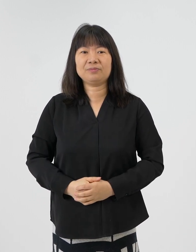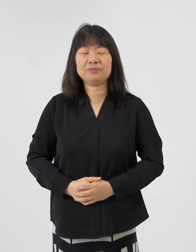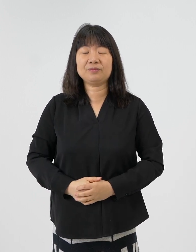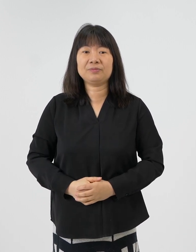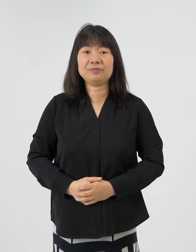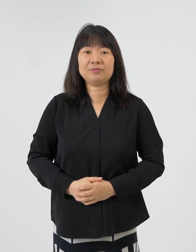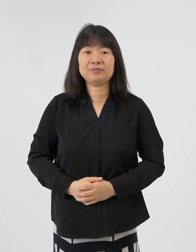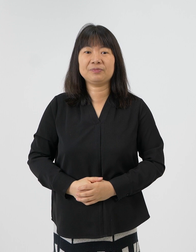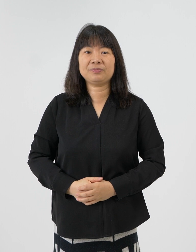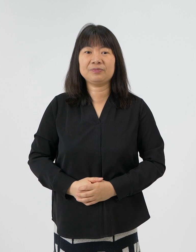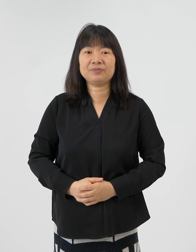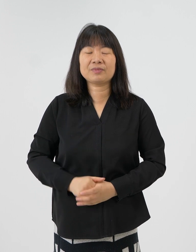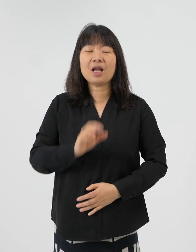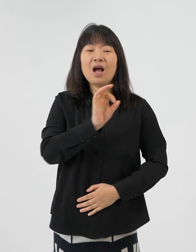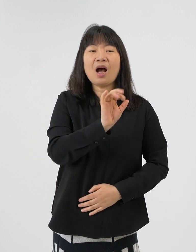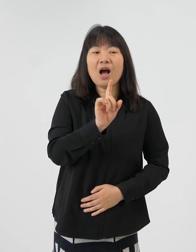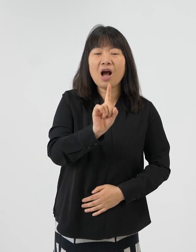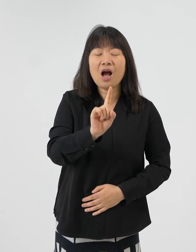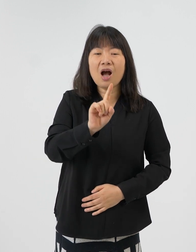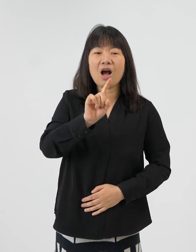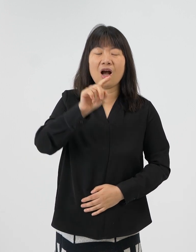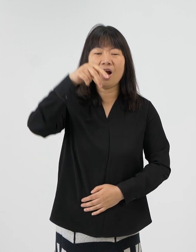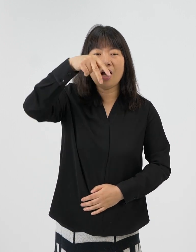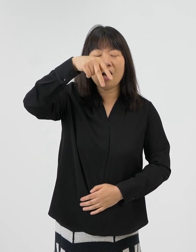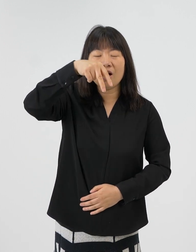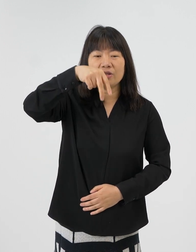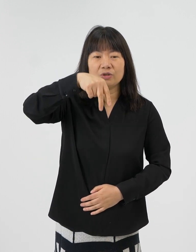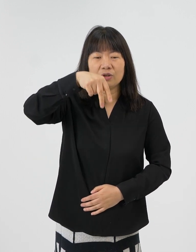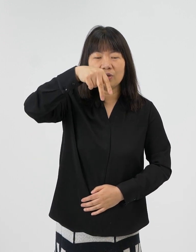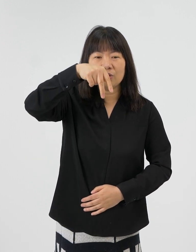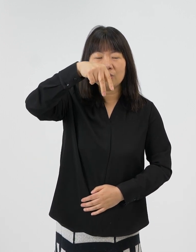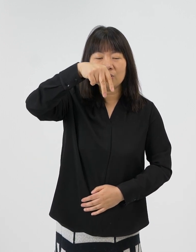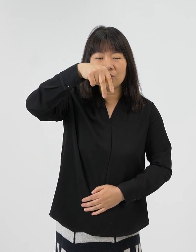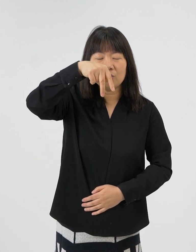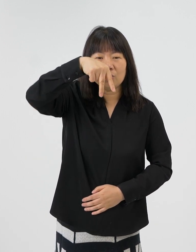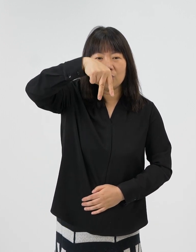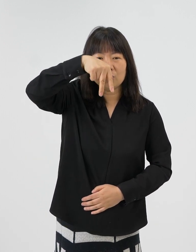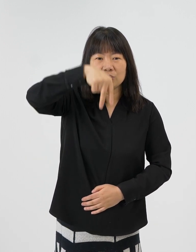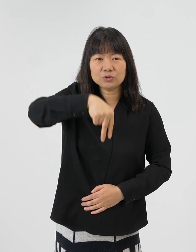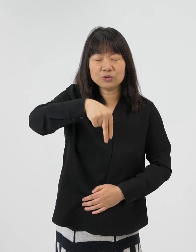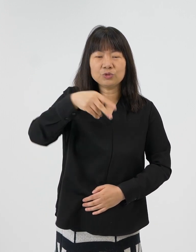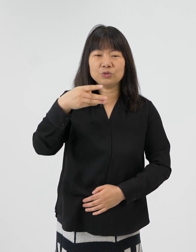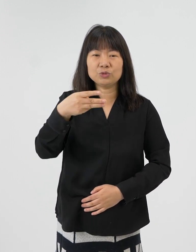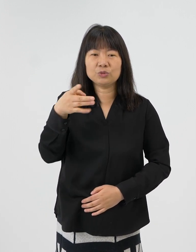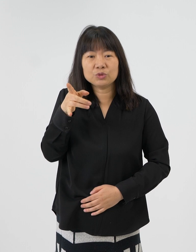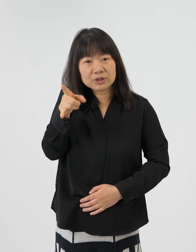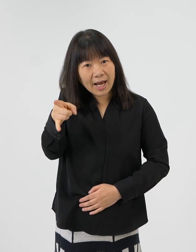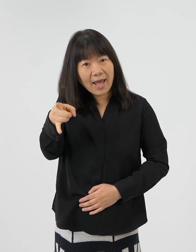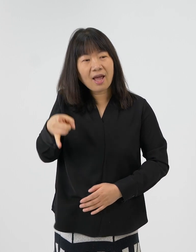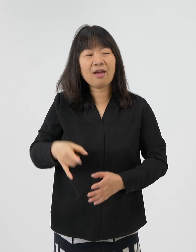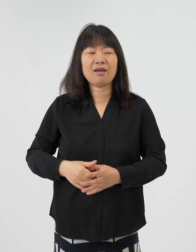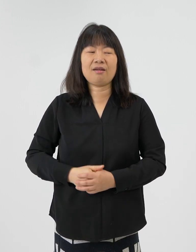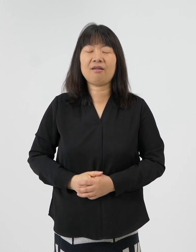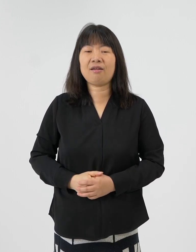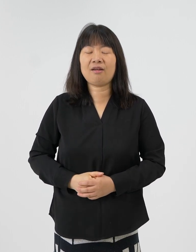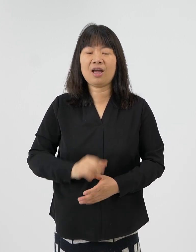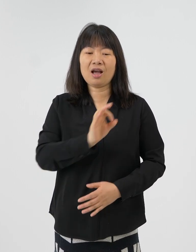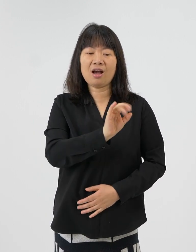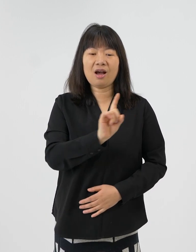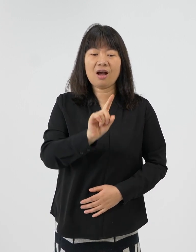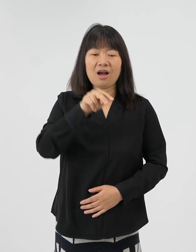했습니다. 아슈레. 한번 따라서 해볼까요? 아슈레. 예. 이 단어를 썼어요.